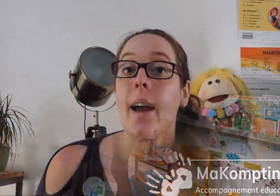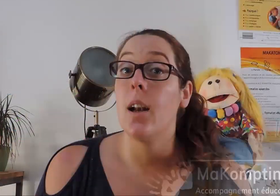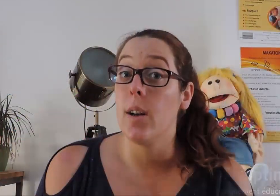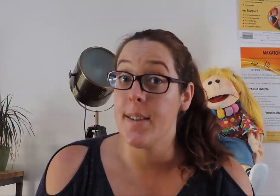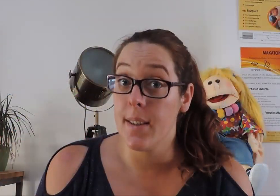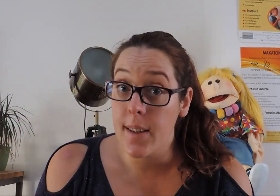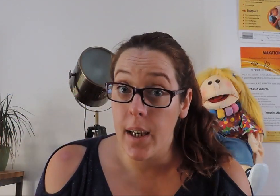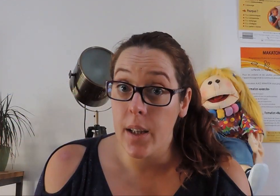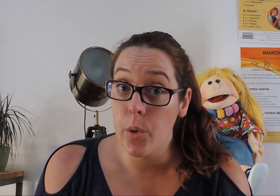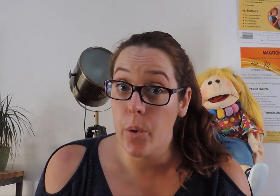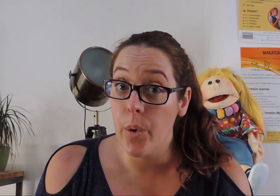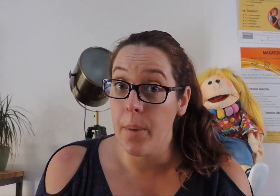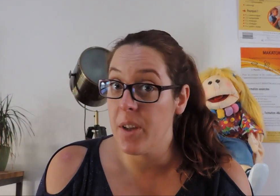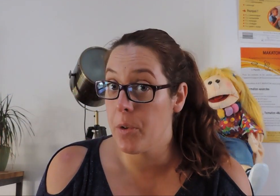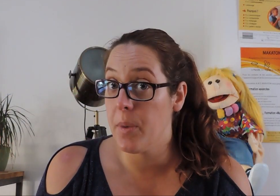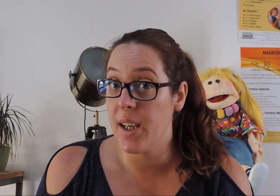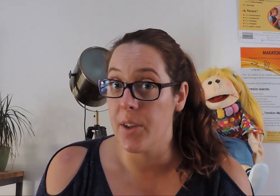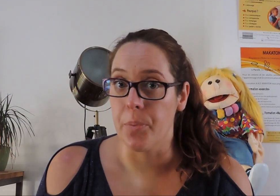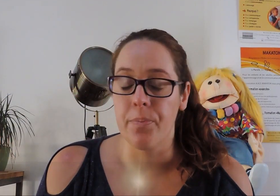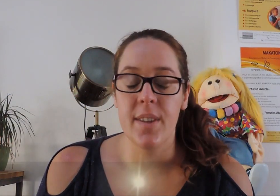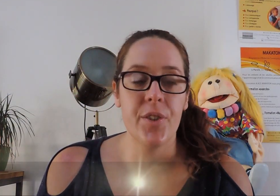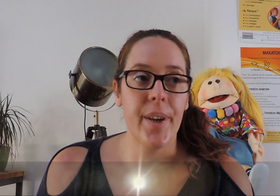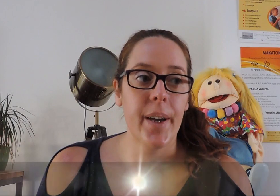alors les intérêts de la méthode magathon déjà